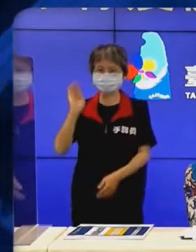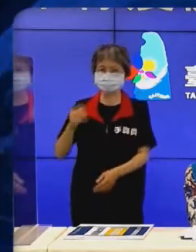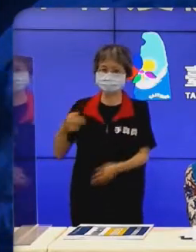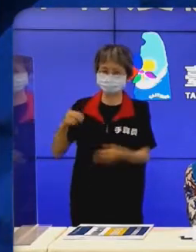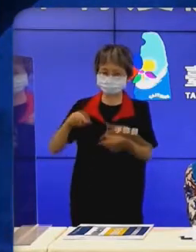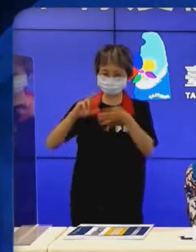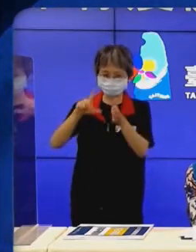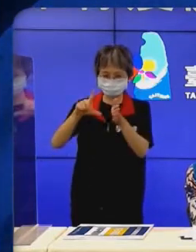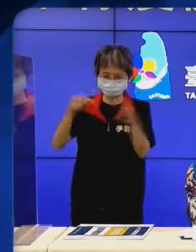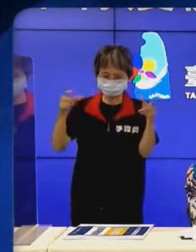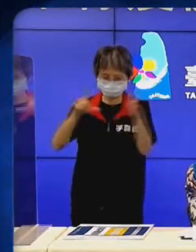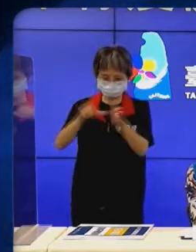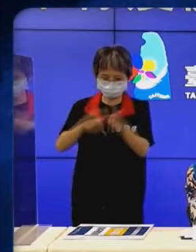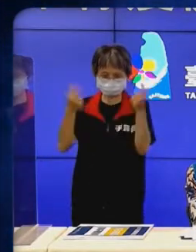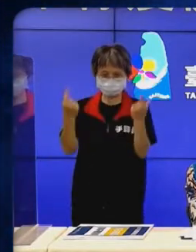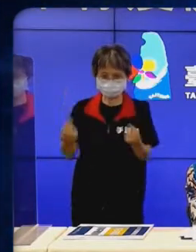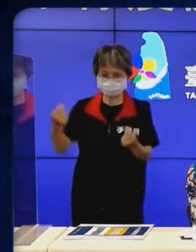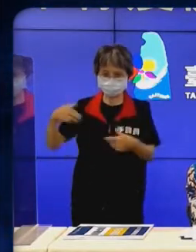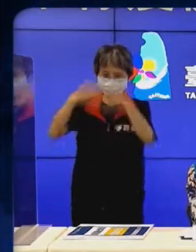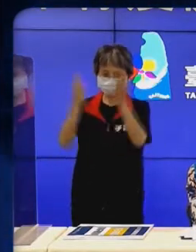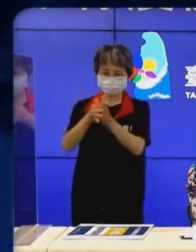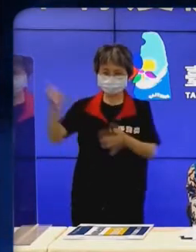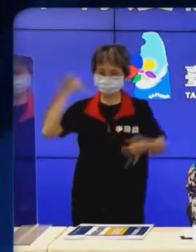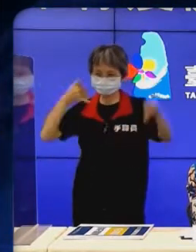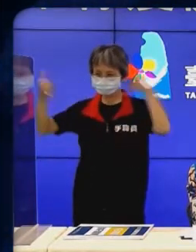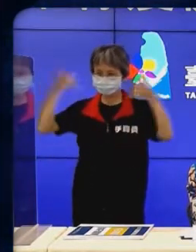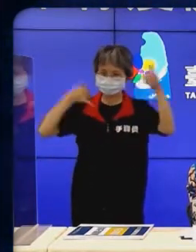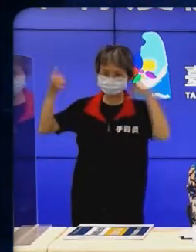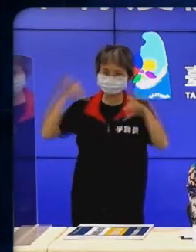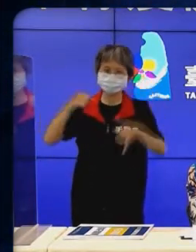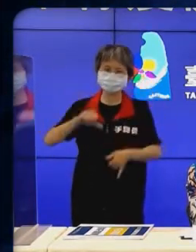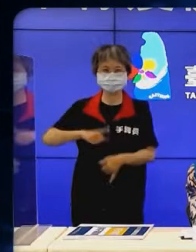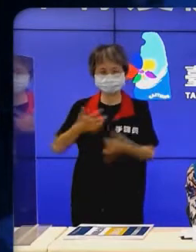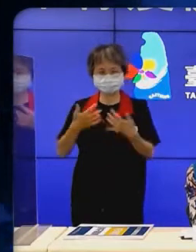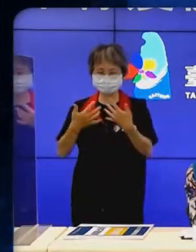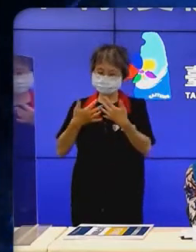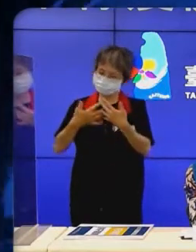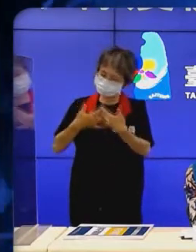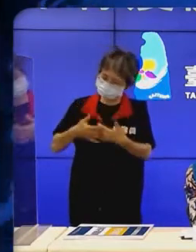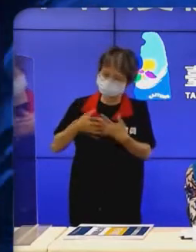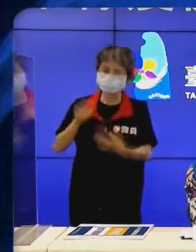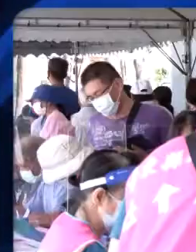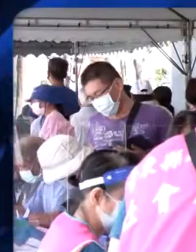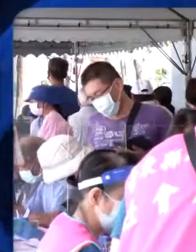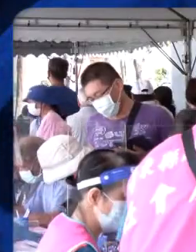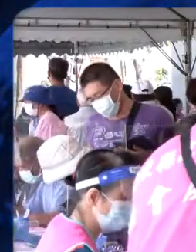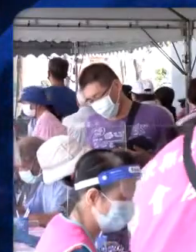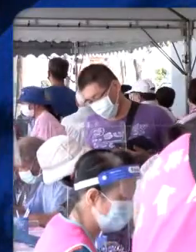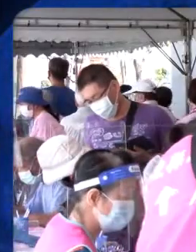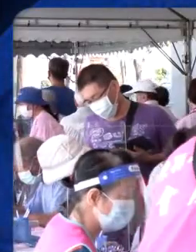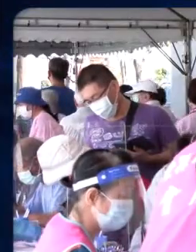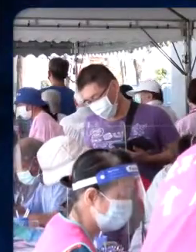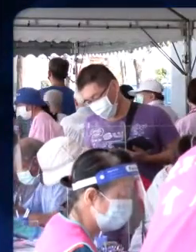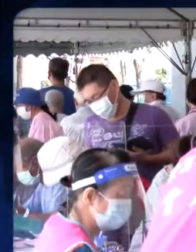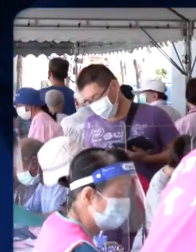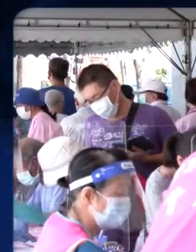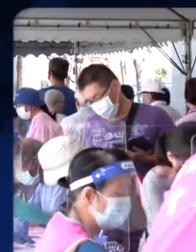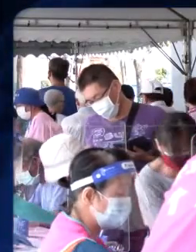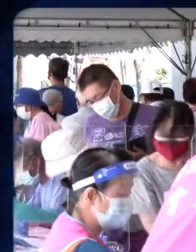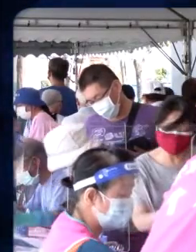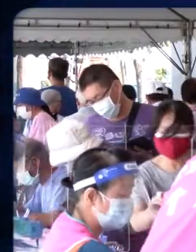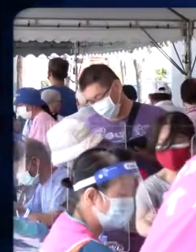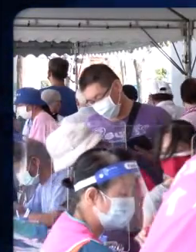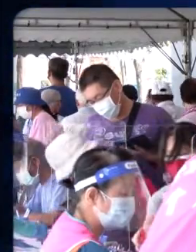的疫苗也在上午是正式开放预约。那么截至中午为止，16乡镇卫生所预约量已经超